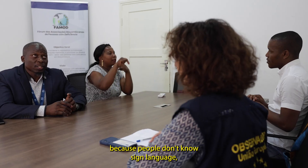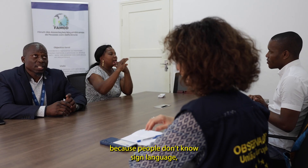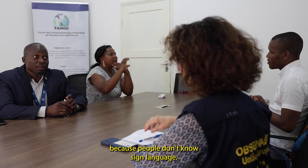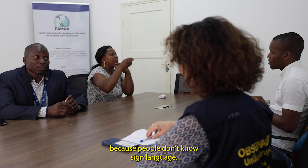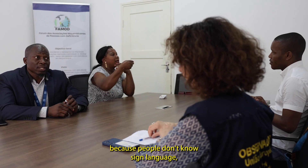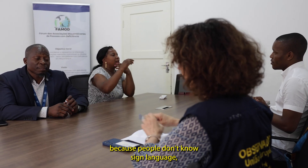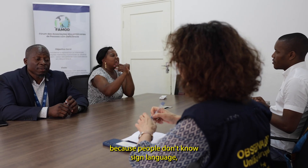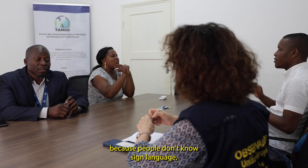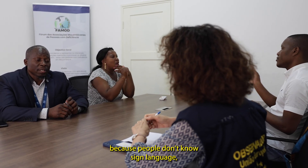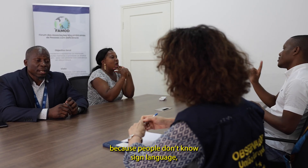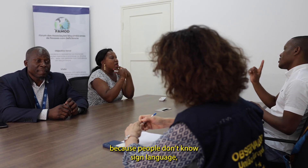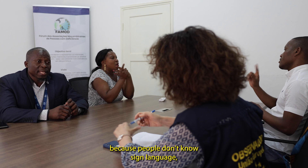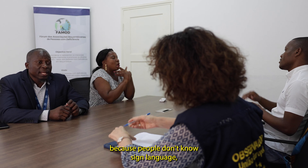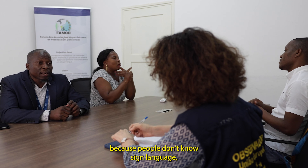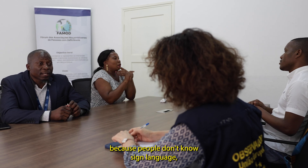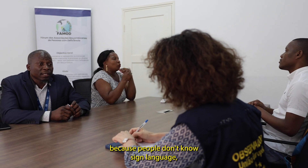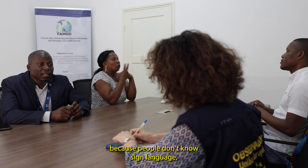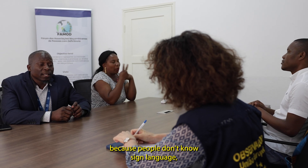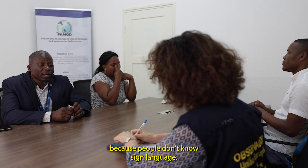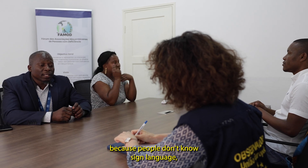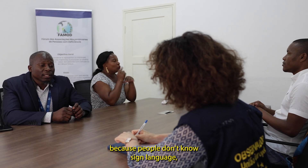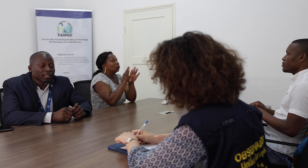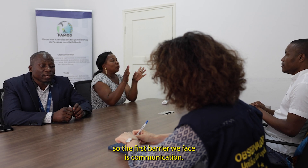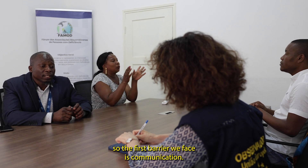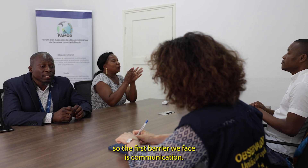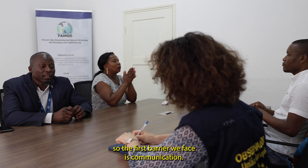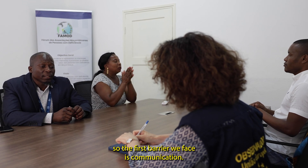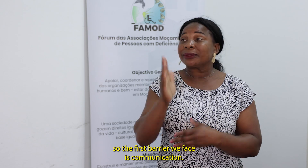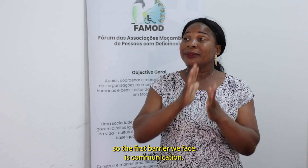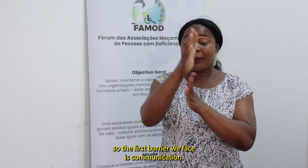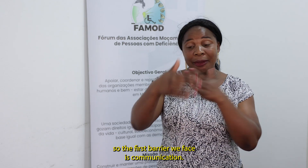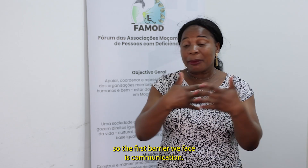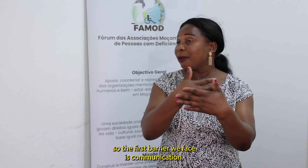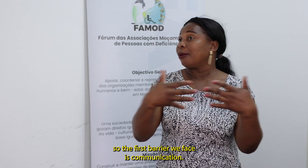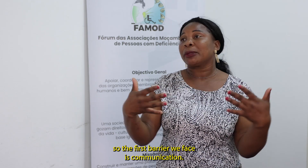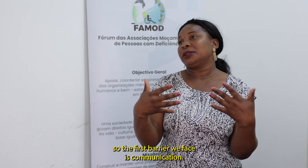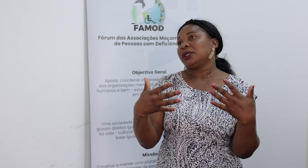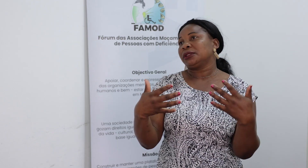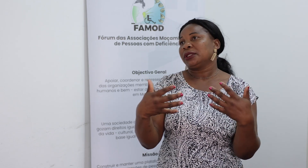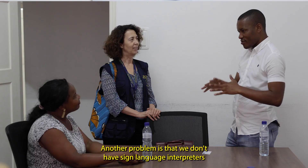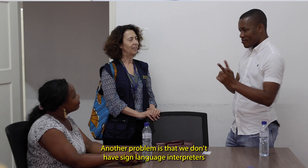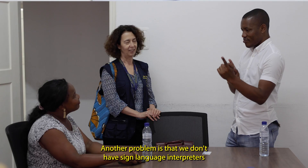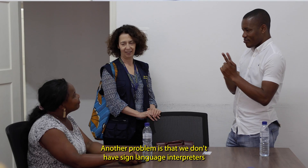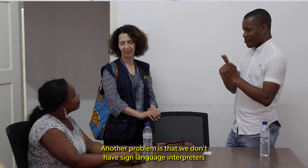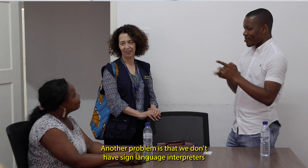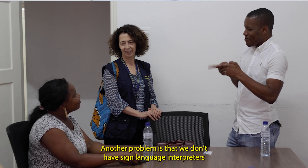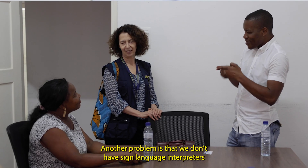quê? As pessoas não têm domínio de língua de sinais, que é a primeira barreira que nós temos da comunicação. Temos outro assunto que